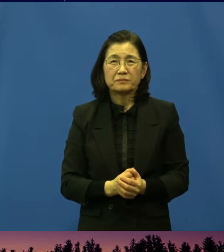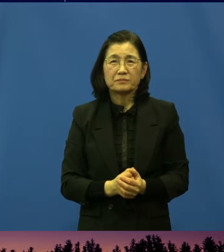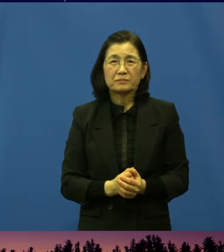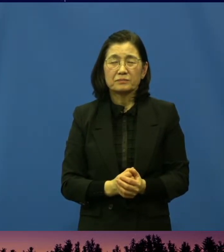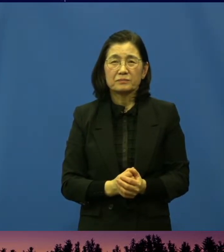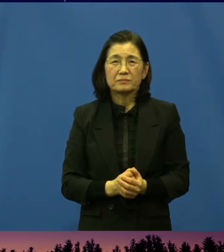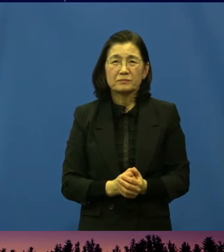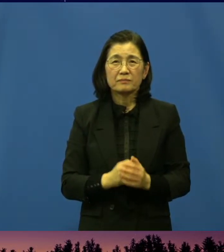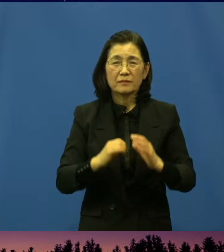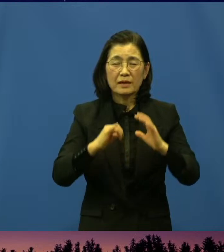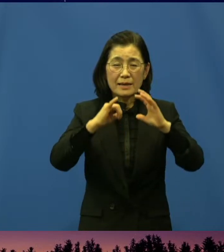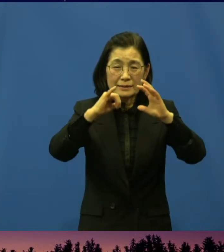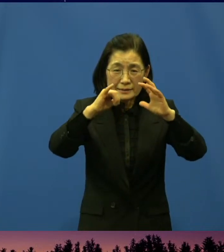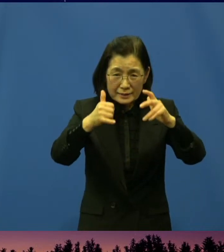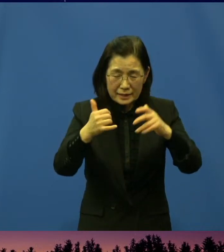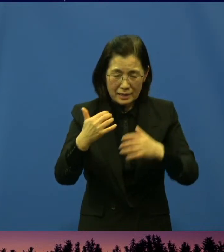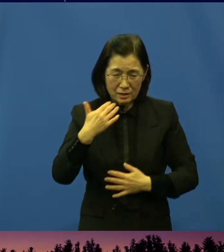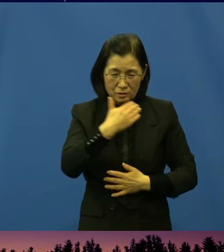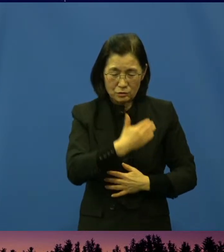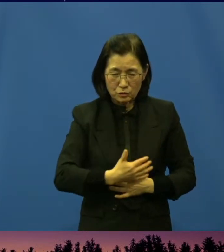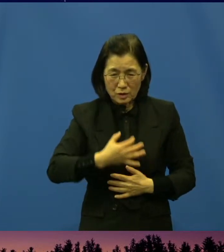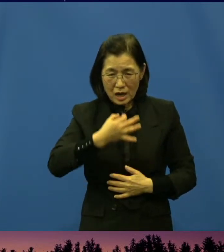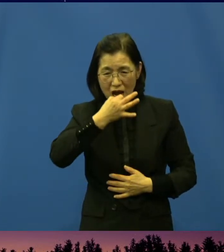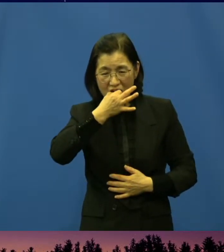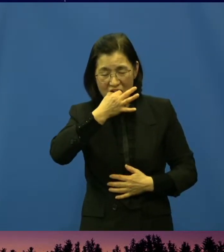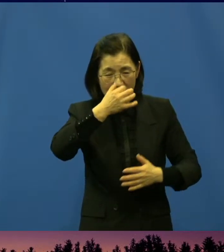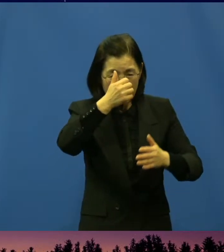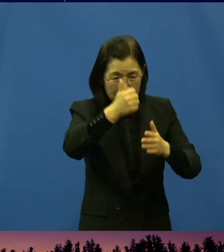사로잡히면 시간은 길을 잃어버려요.